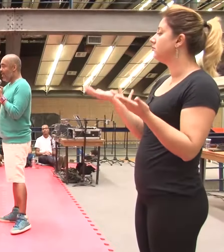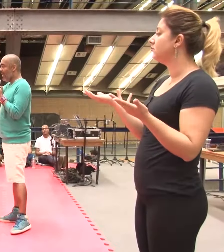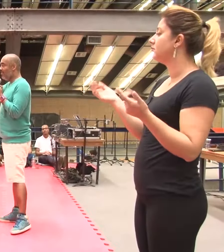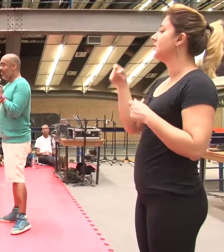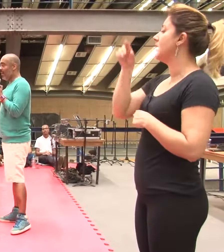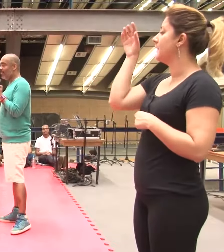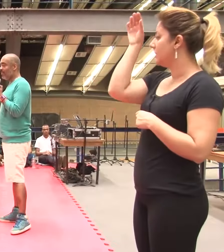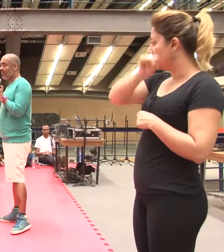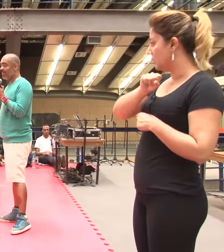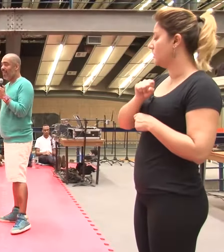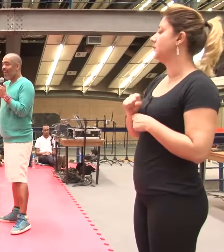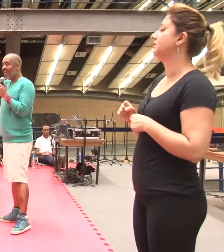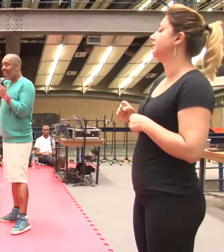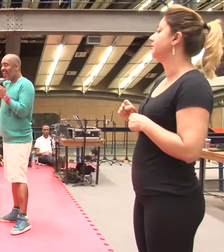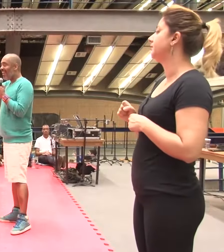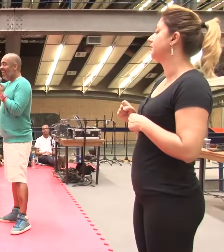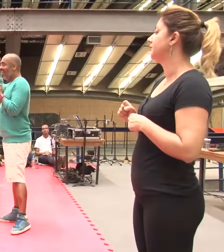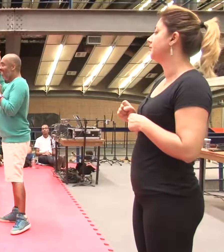Ele aprende, digamos assim,